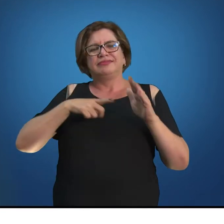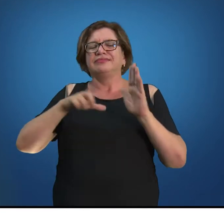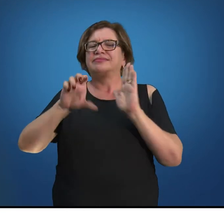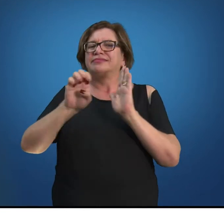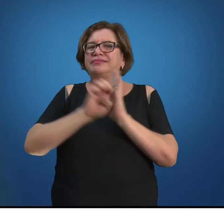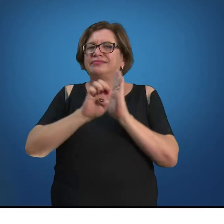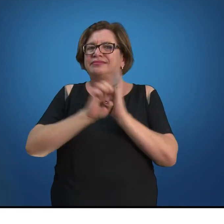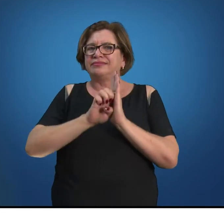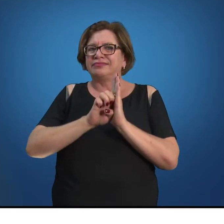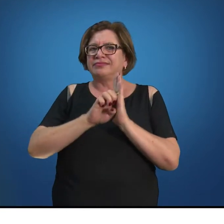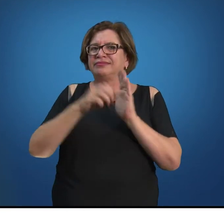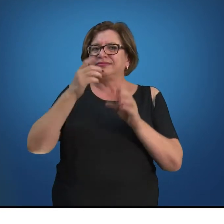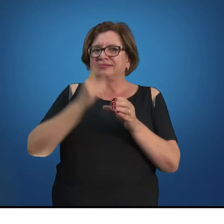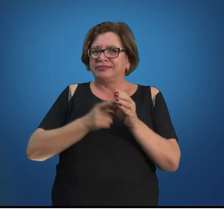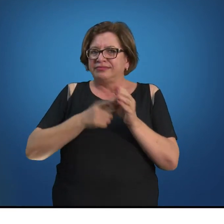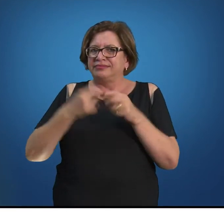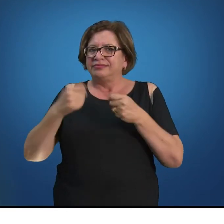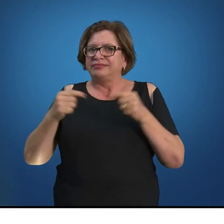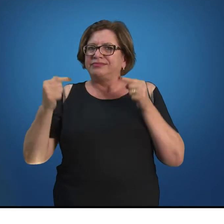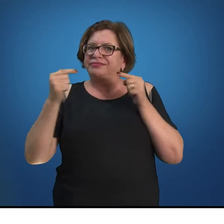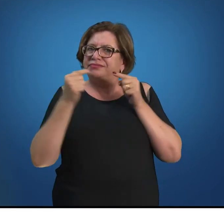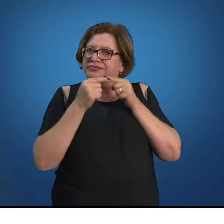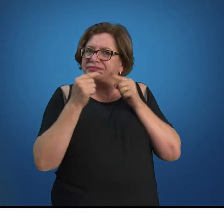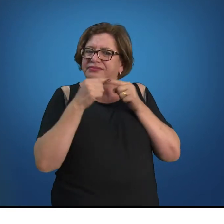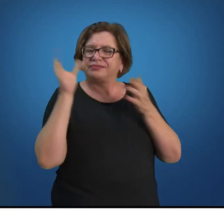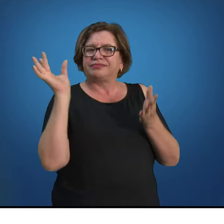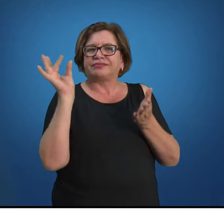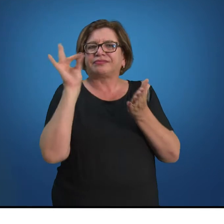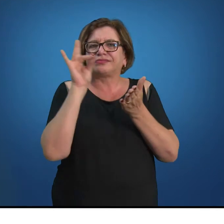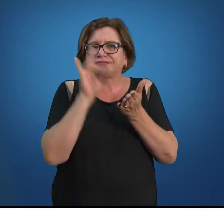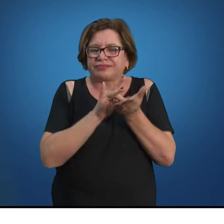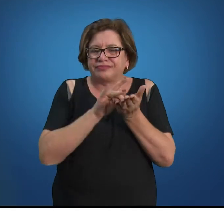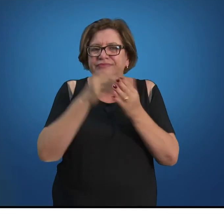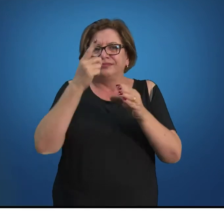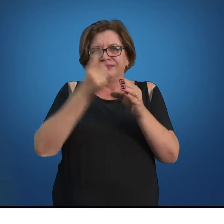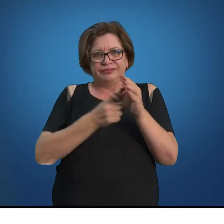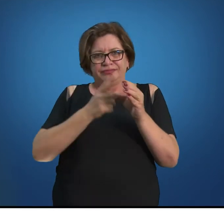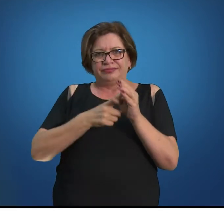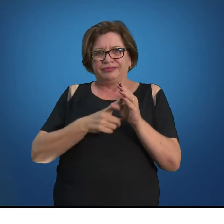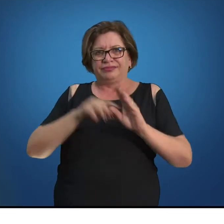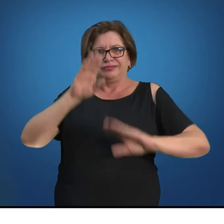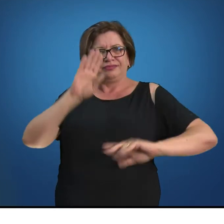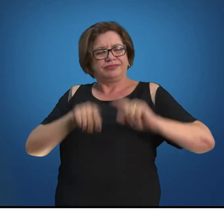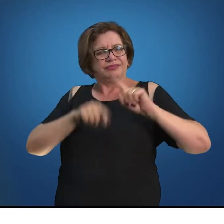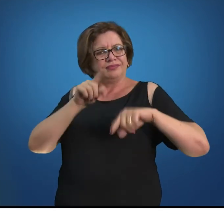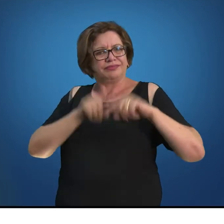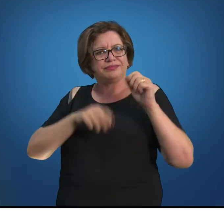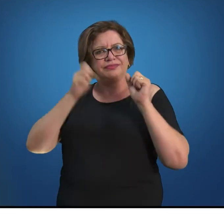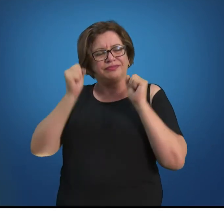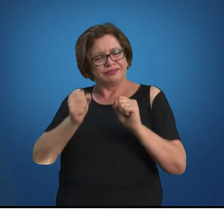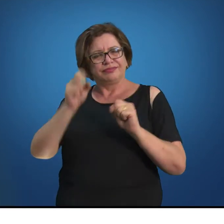Cidade devem ser adequados à realidade municipal, onde alguns instrumentos